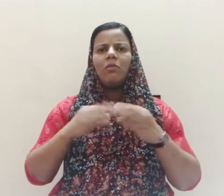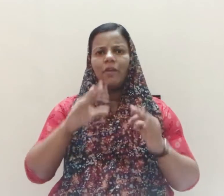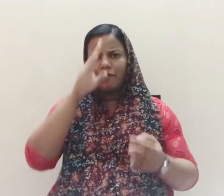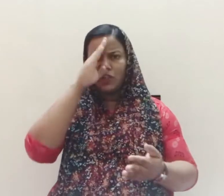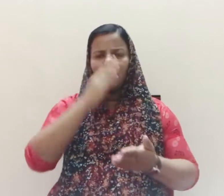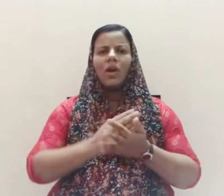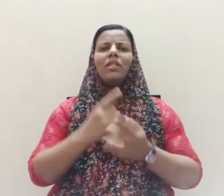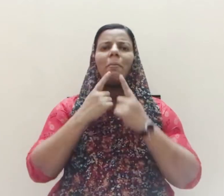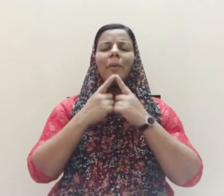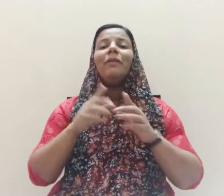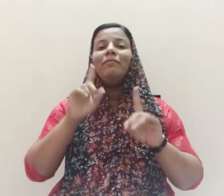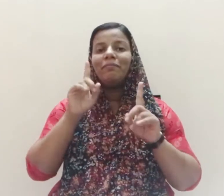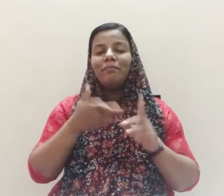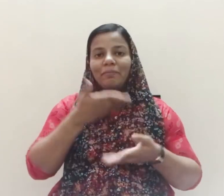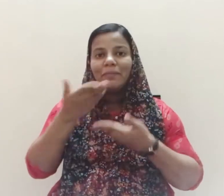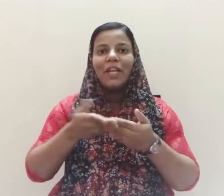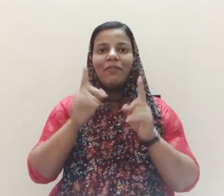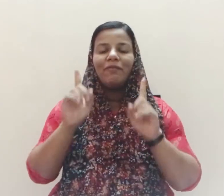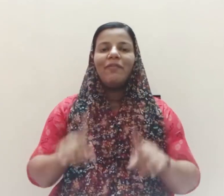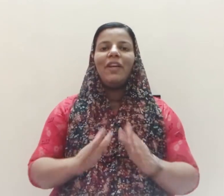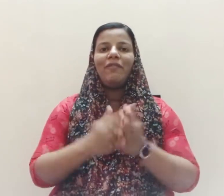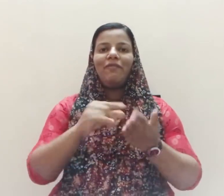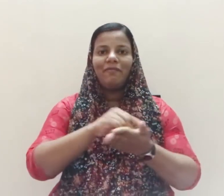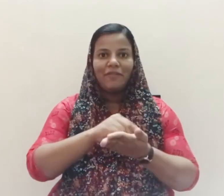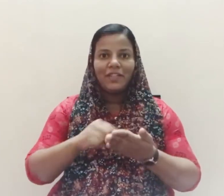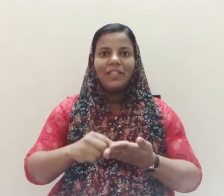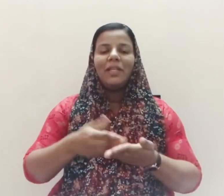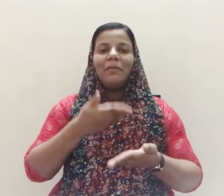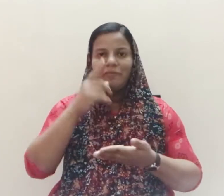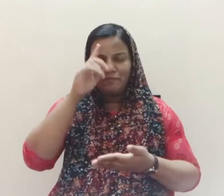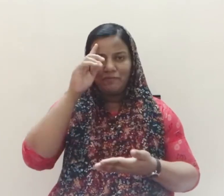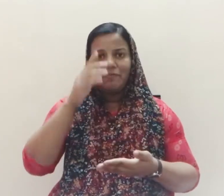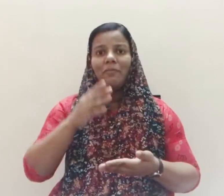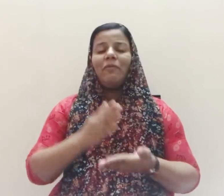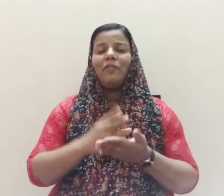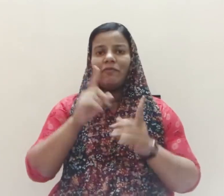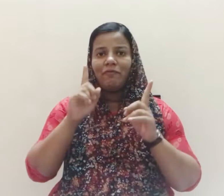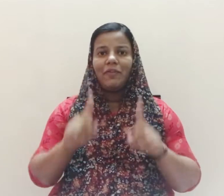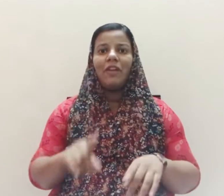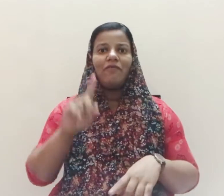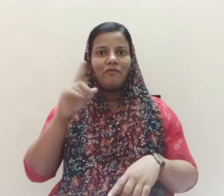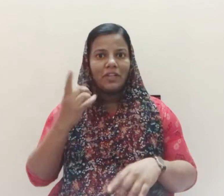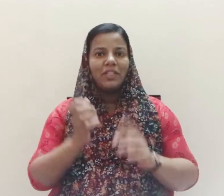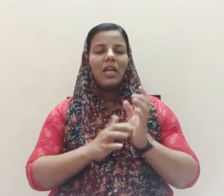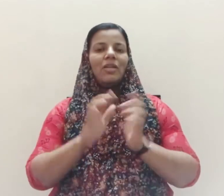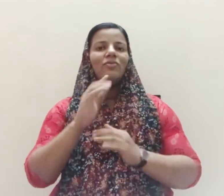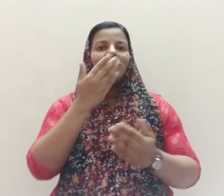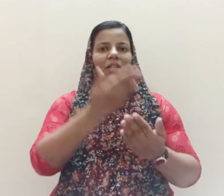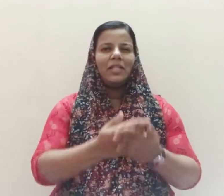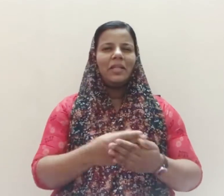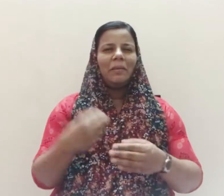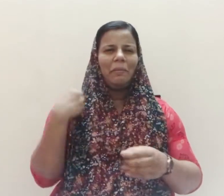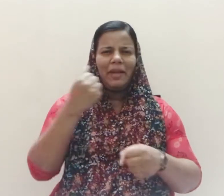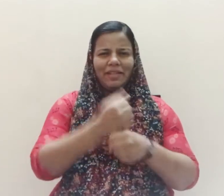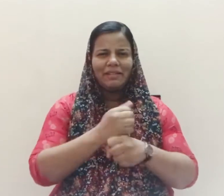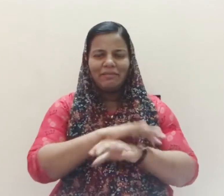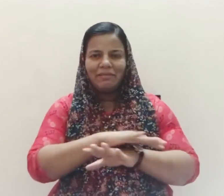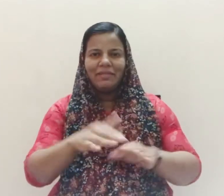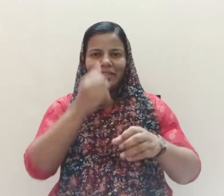പഠിക്കണം. ആമേൻ. ആമേൻ. തിരുവചനത്തെ വിശ്വസിക്കണം. കർത്താവ് പറഞ്ഞു, ഞാൻ നിനക്ക് മുമ്പേ ആമേൻ ചെന്ന് ദുർഘടങ്ങളെ നിരപ്പാക്കുകയും